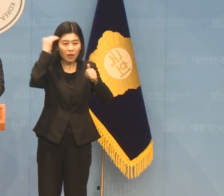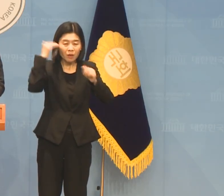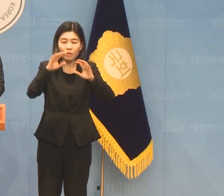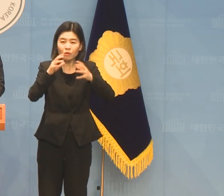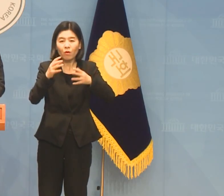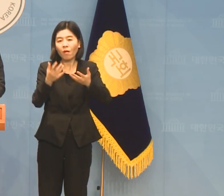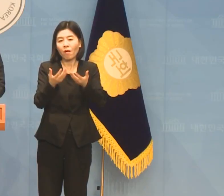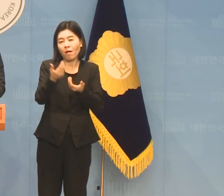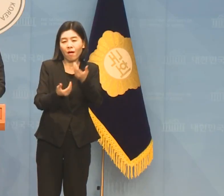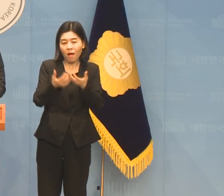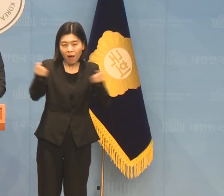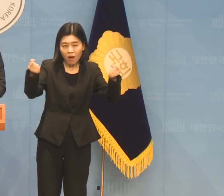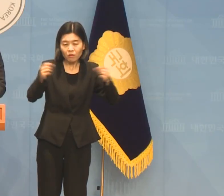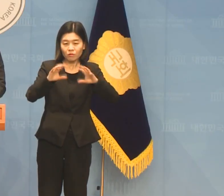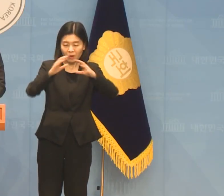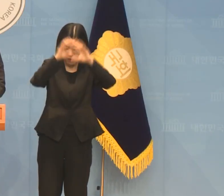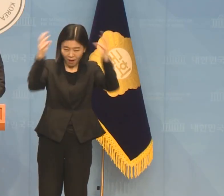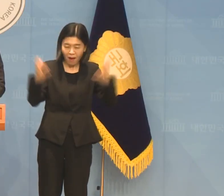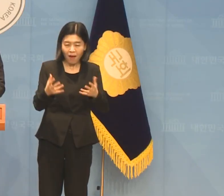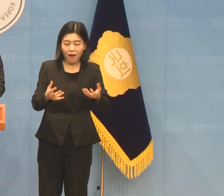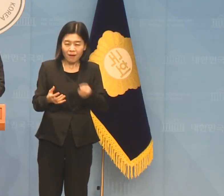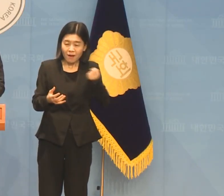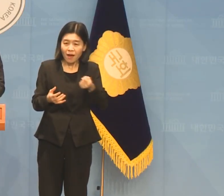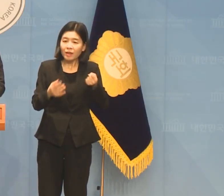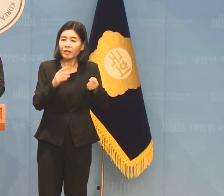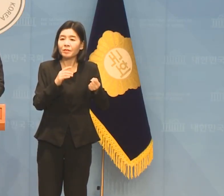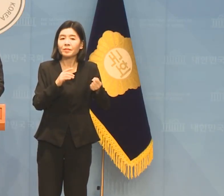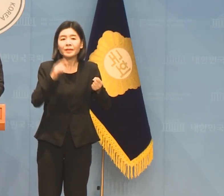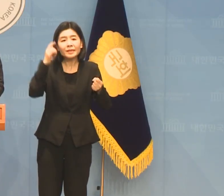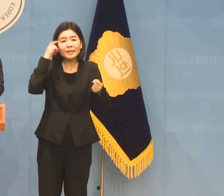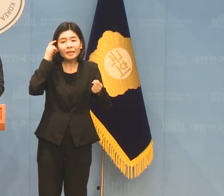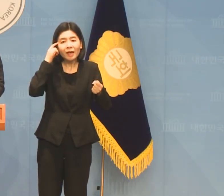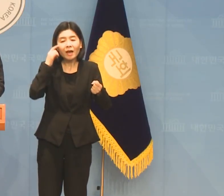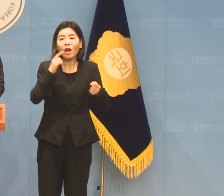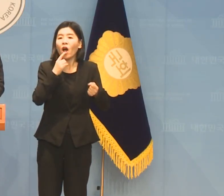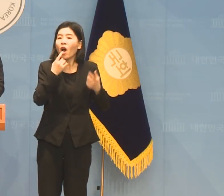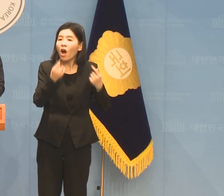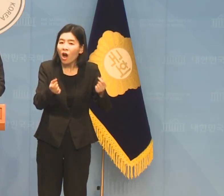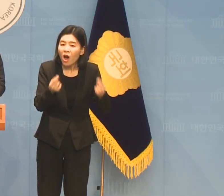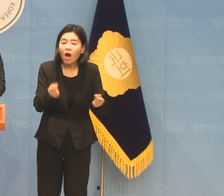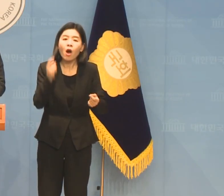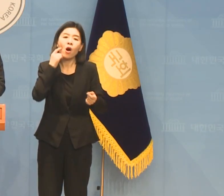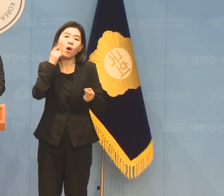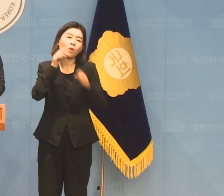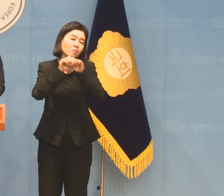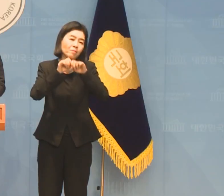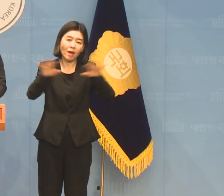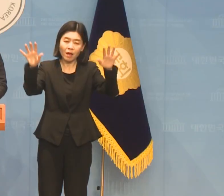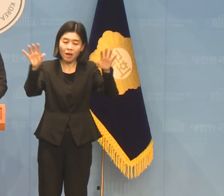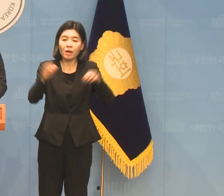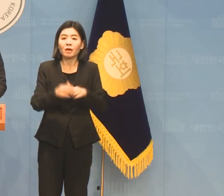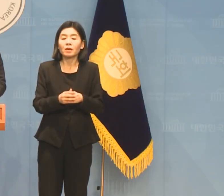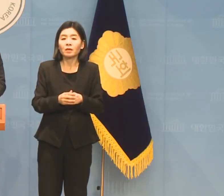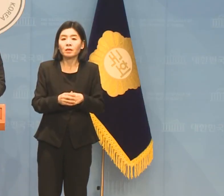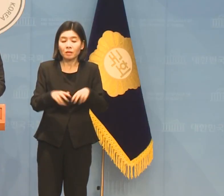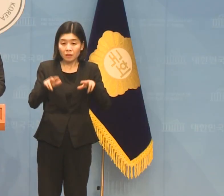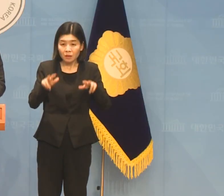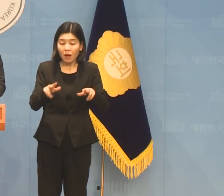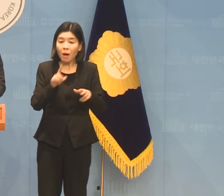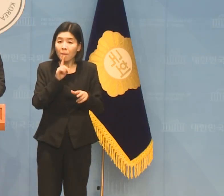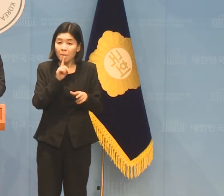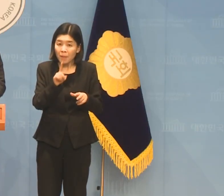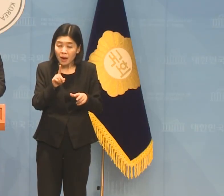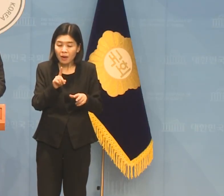하고 국가가 모든 것을 다 틀어지고 가겠다고 발언한 것처럼 허위사실을 유포하였습니다. 이는